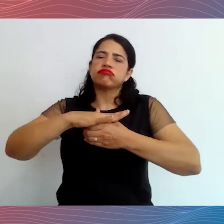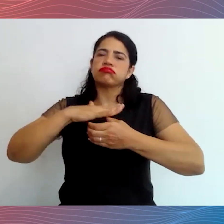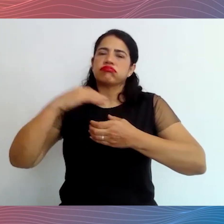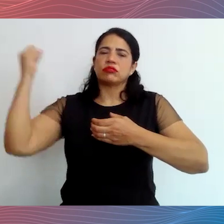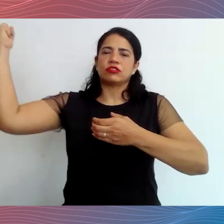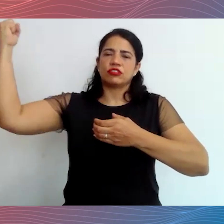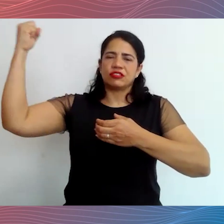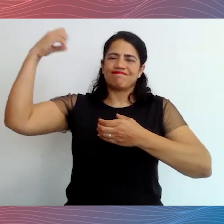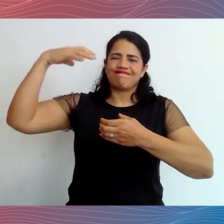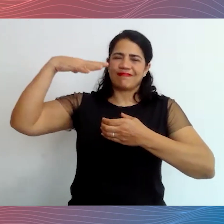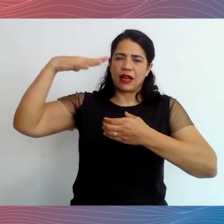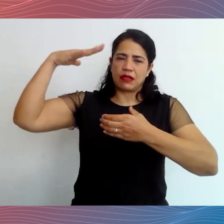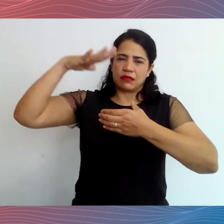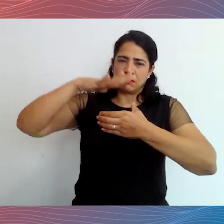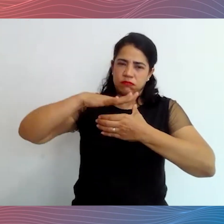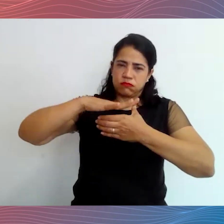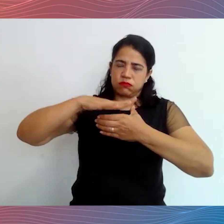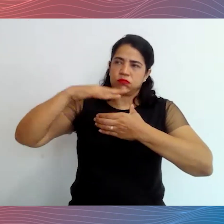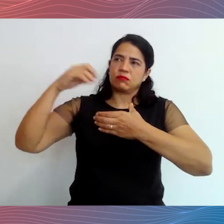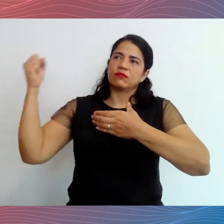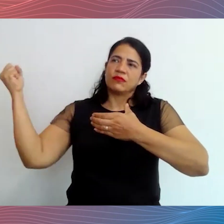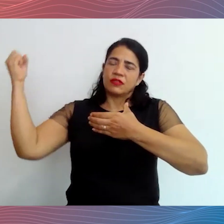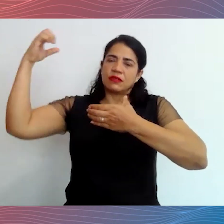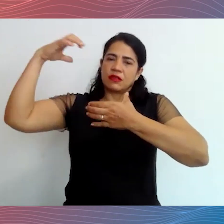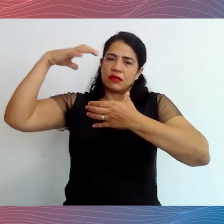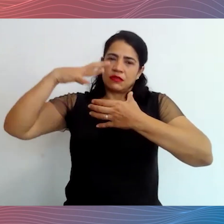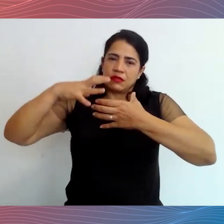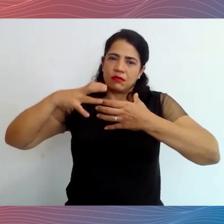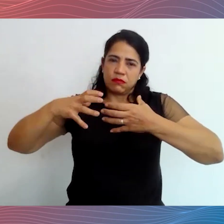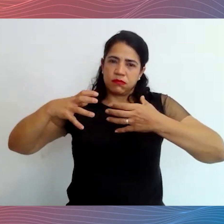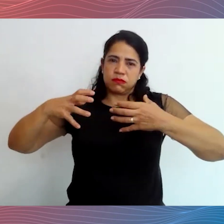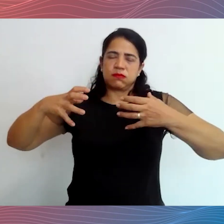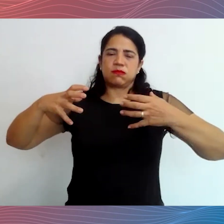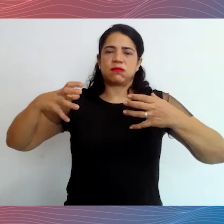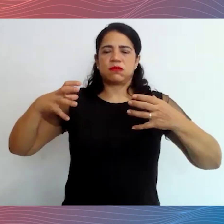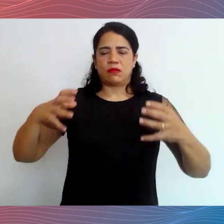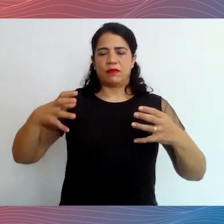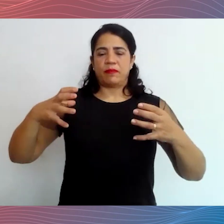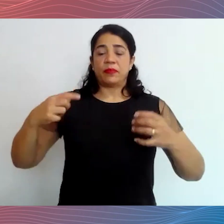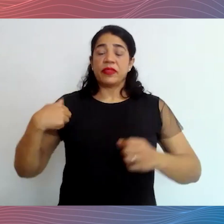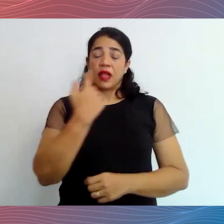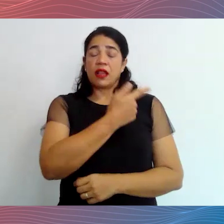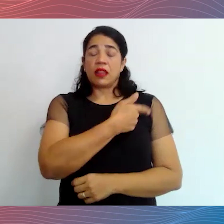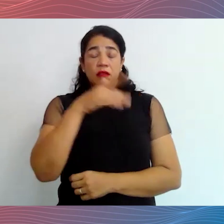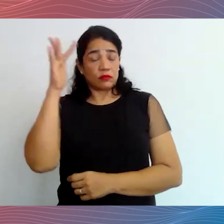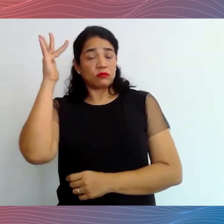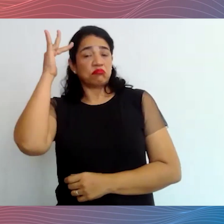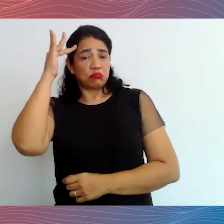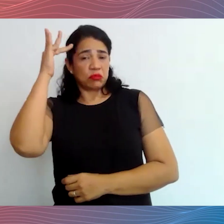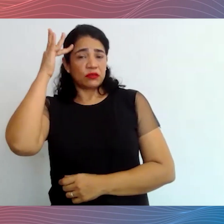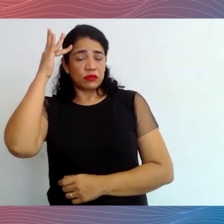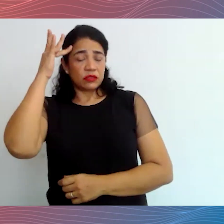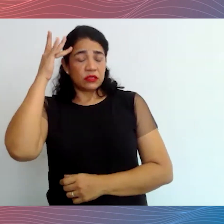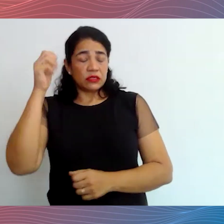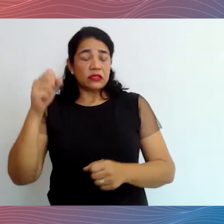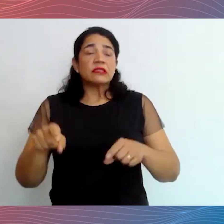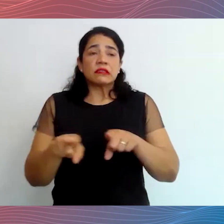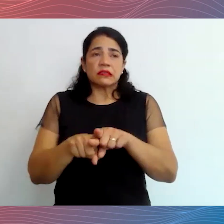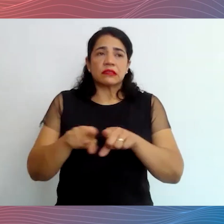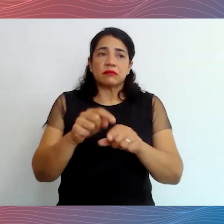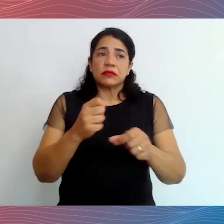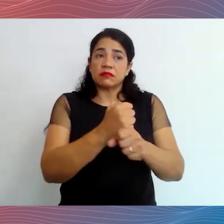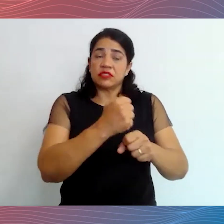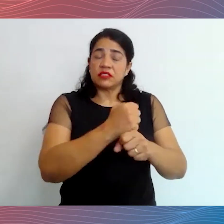essa graça vai nos amadurecer, e essa graça vai edificar a igreja. E com o fluir